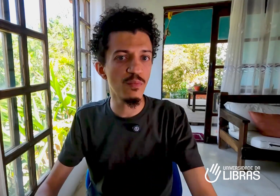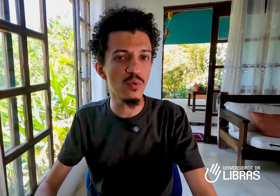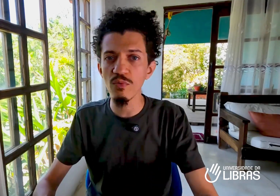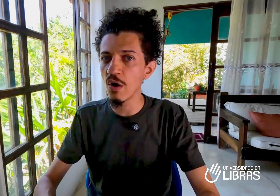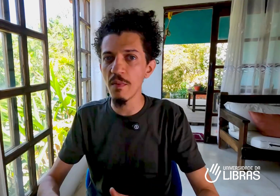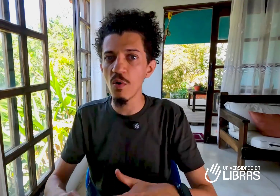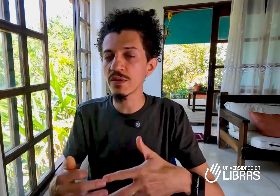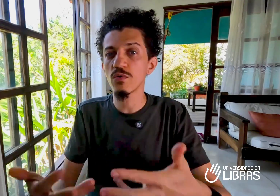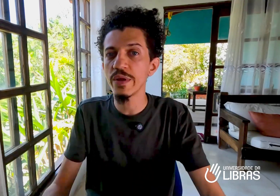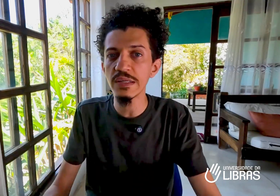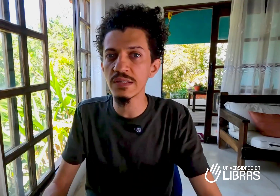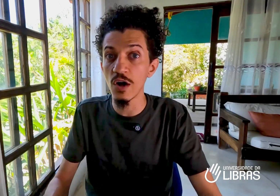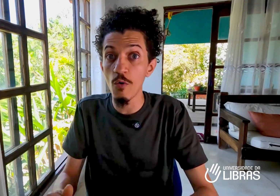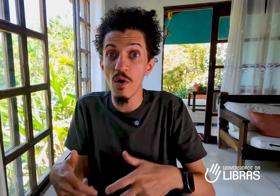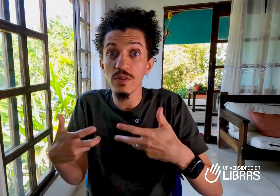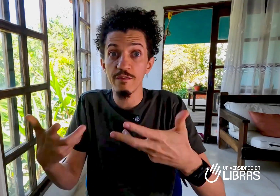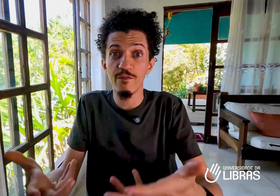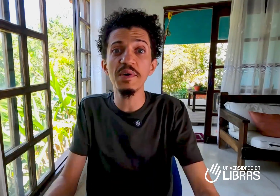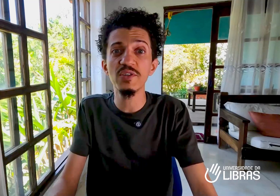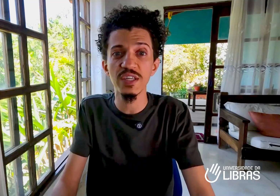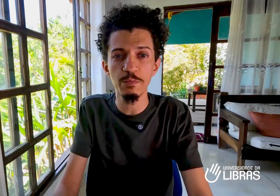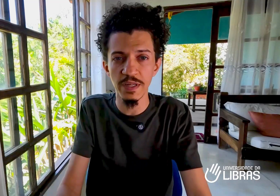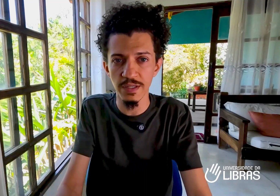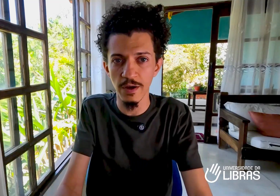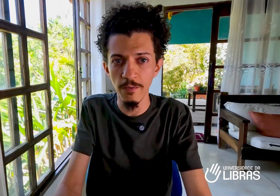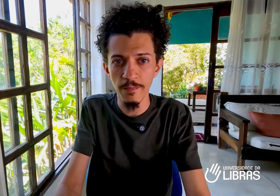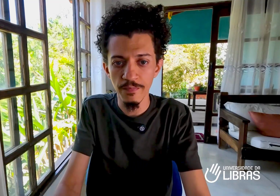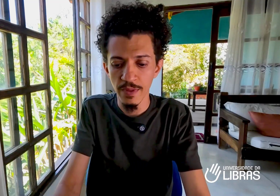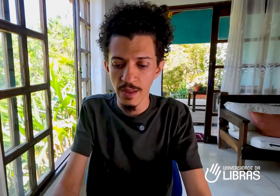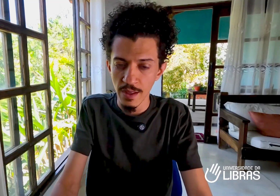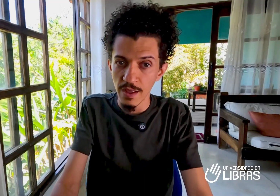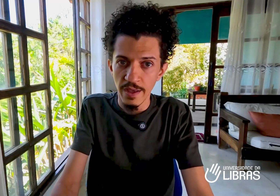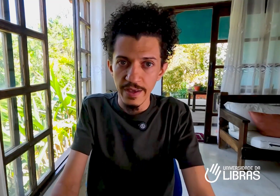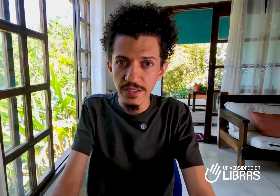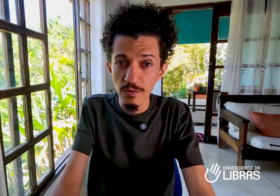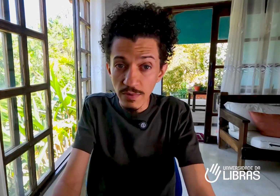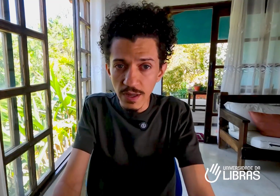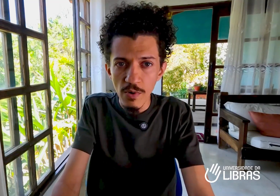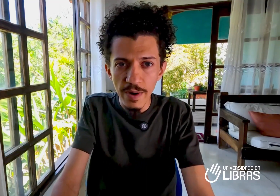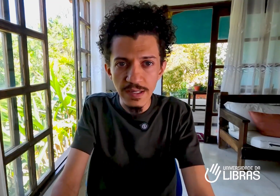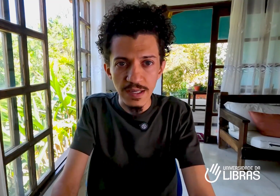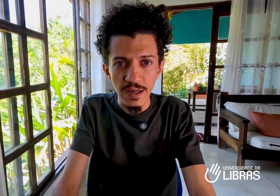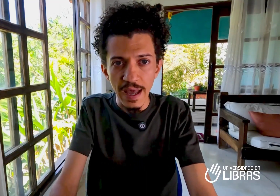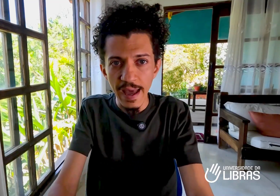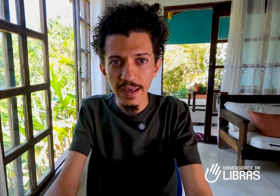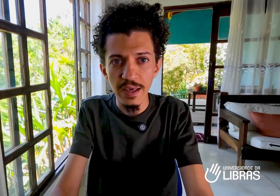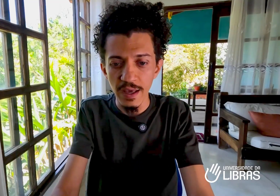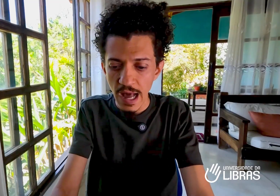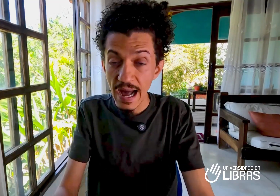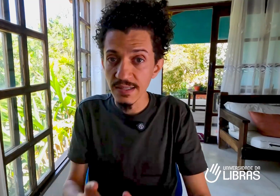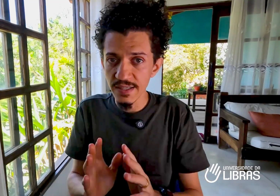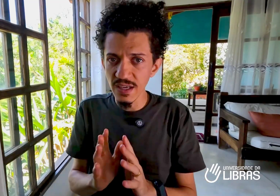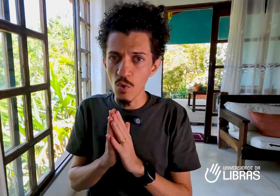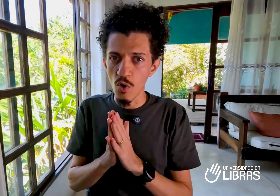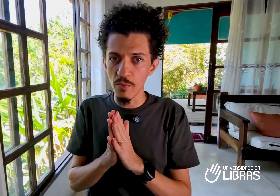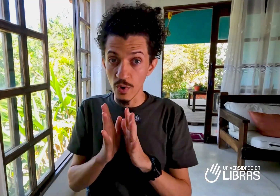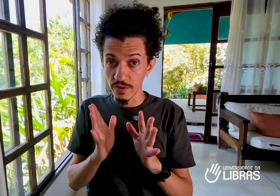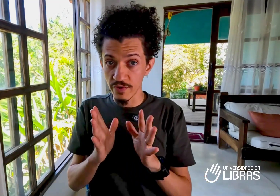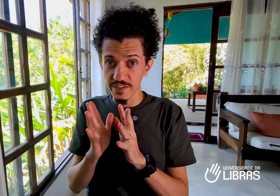mundo, é uma outra conexão, uma outra forma de expressão. E a segunda coisa é que, assim como quando você vai